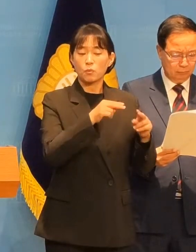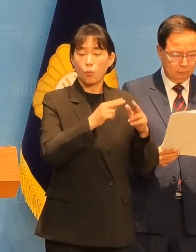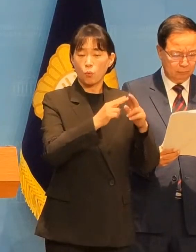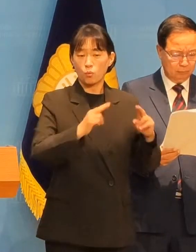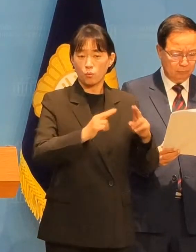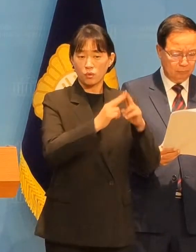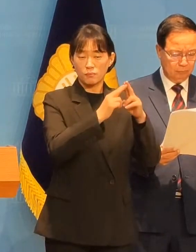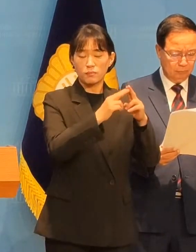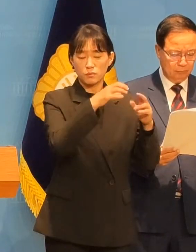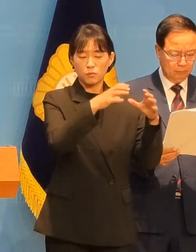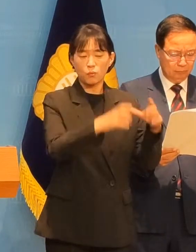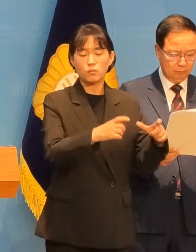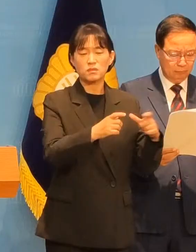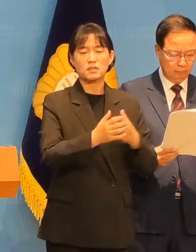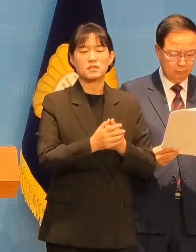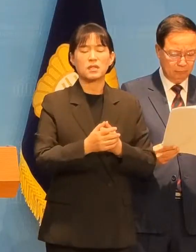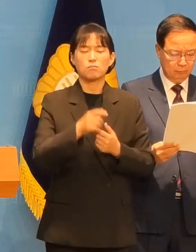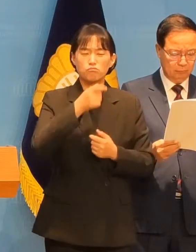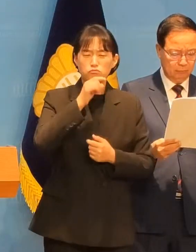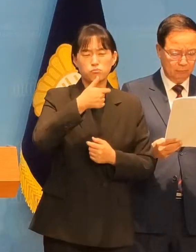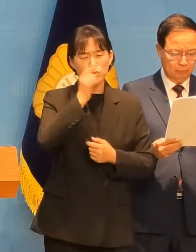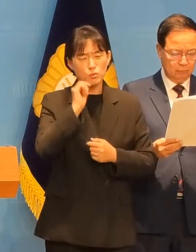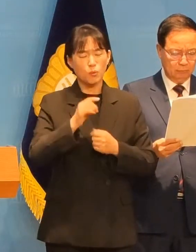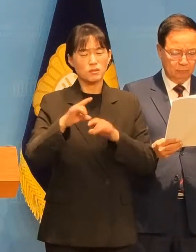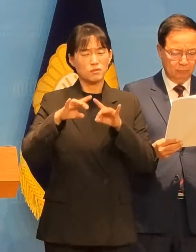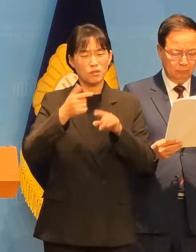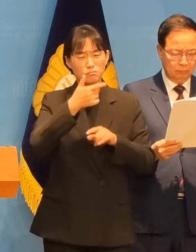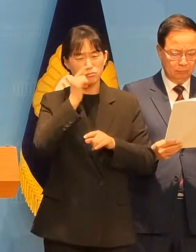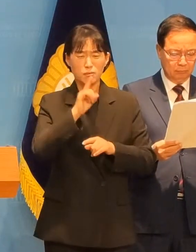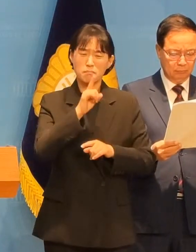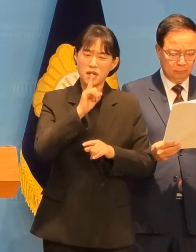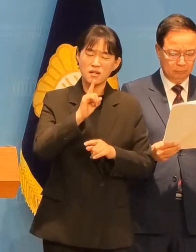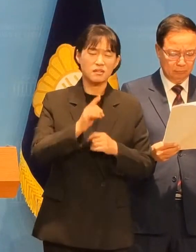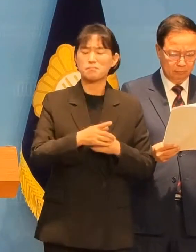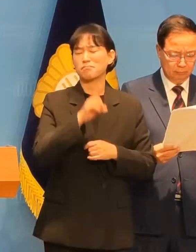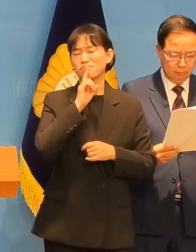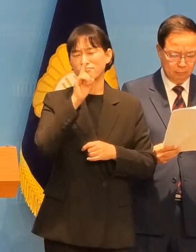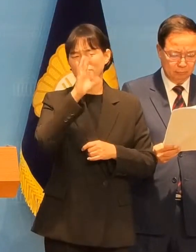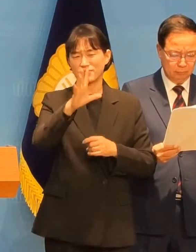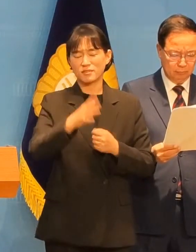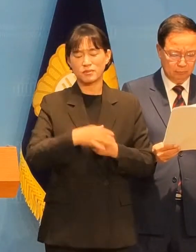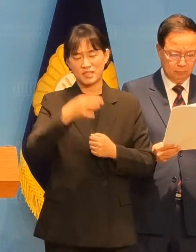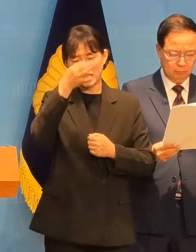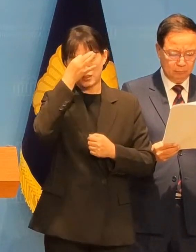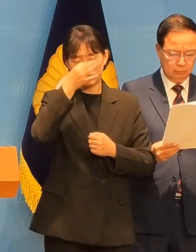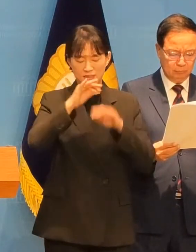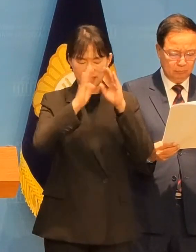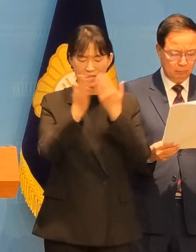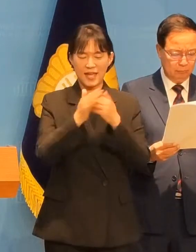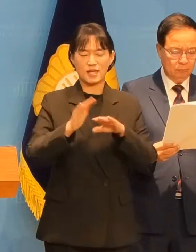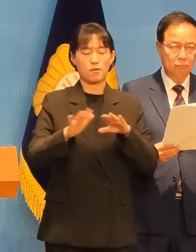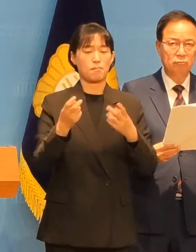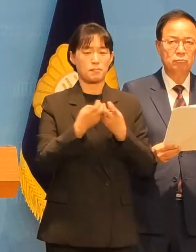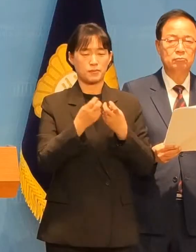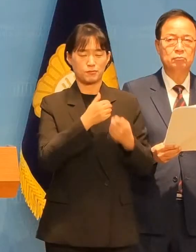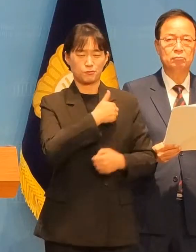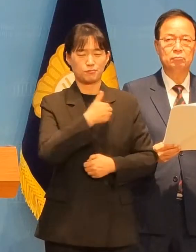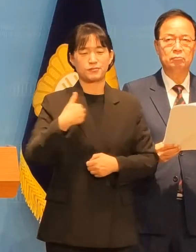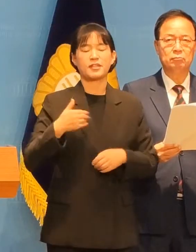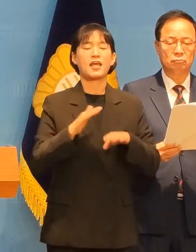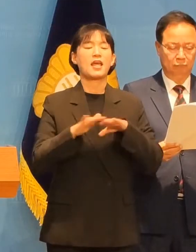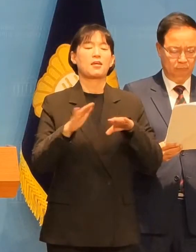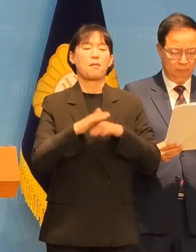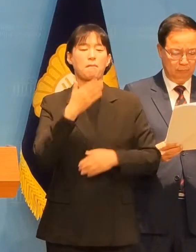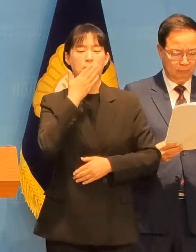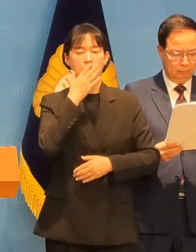우려는 사실을 왜곡한 허구이며 이미 관련 인프라 확충과 기술적 대안 마련을 통해 충분히 해결